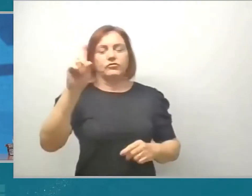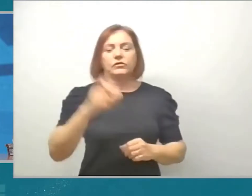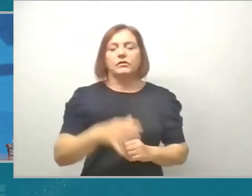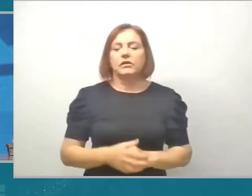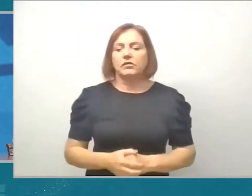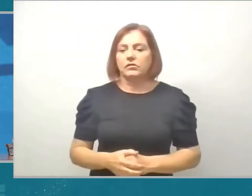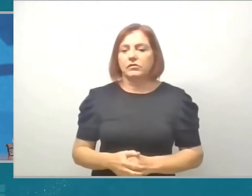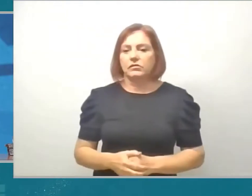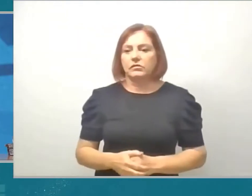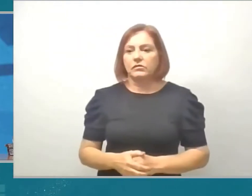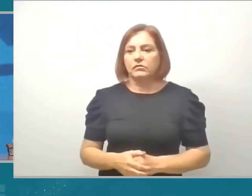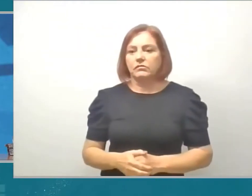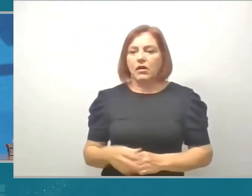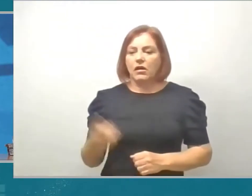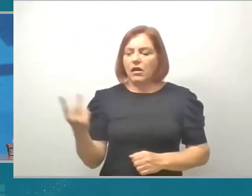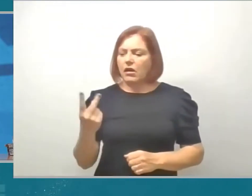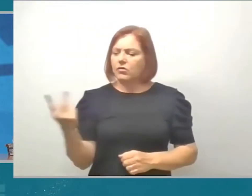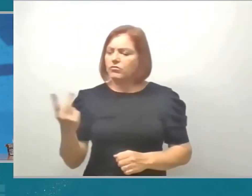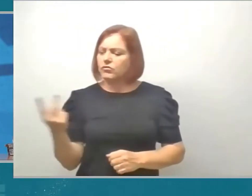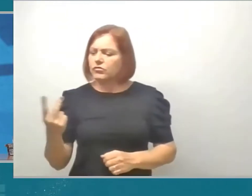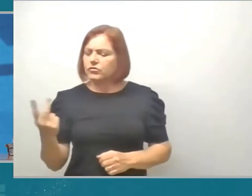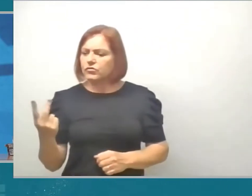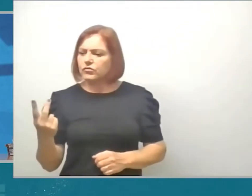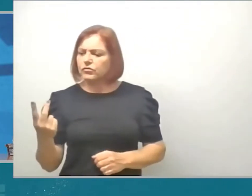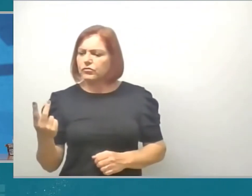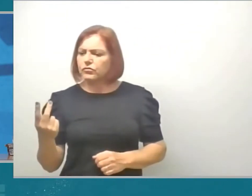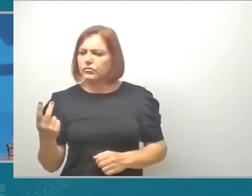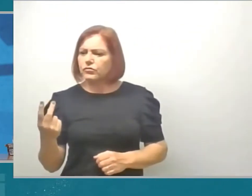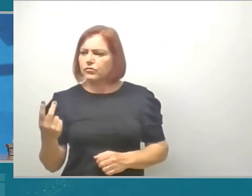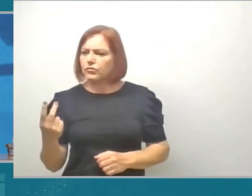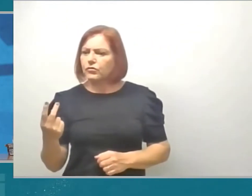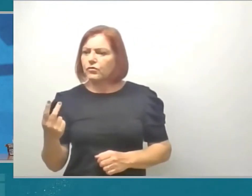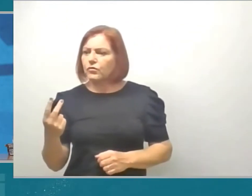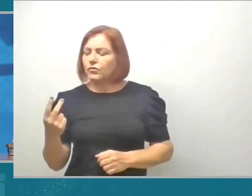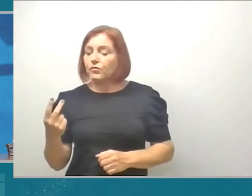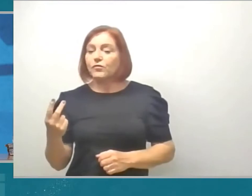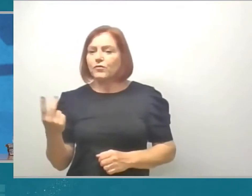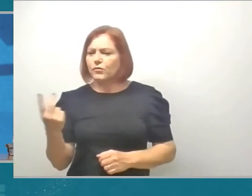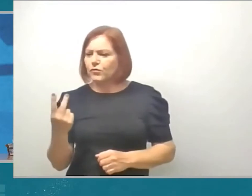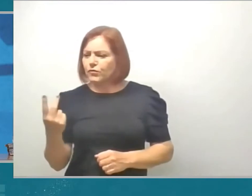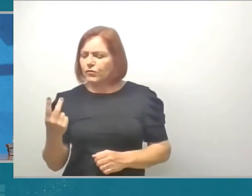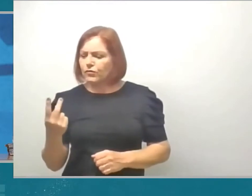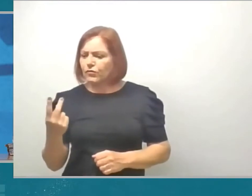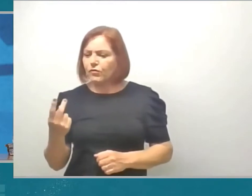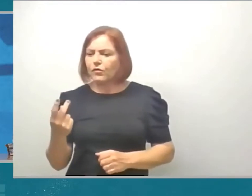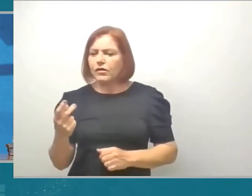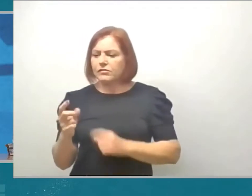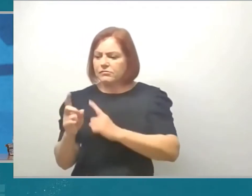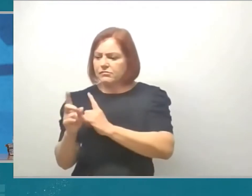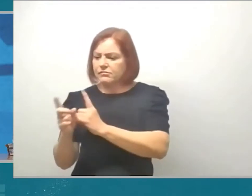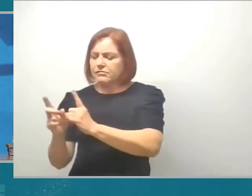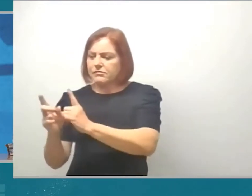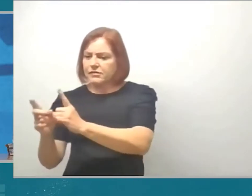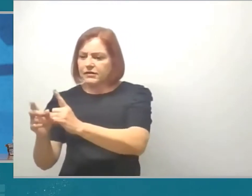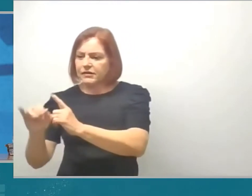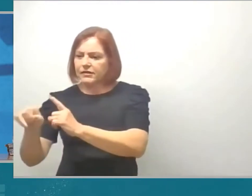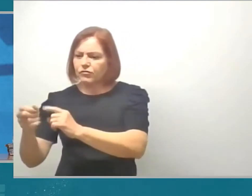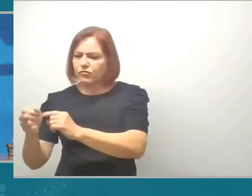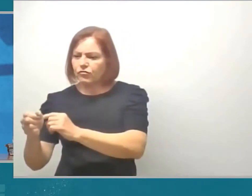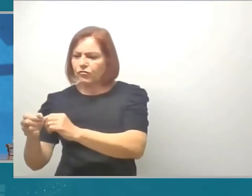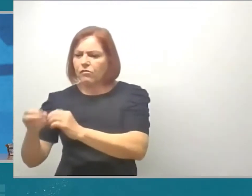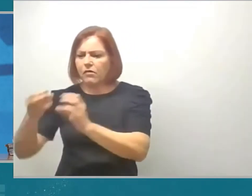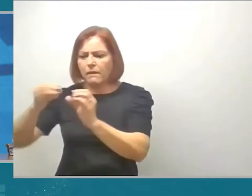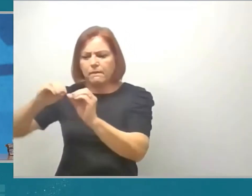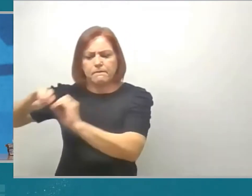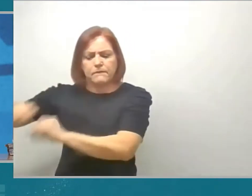dizer isto, seguiram Jesus. Deixaram de seguir João Batista para seguir Jesus. E